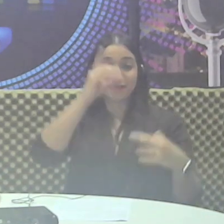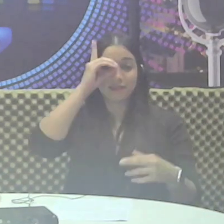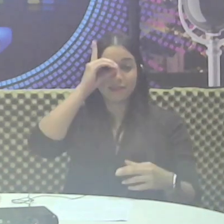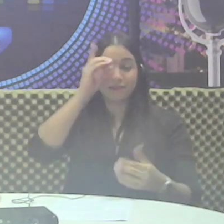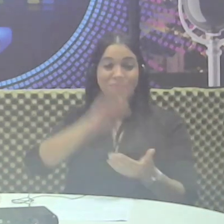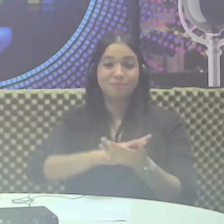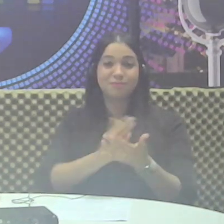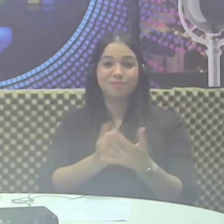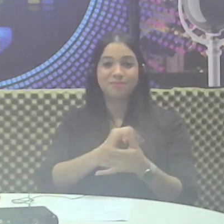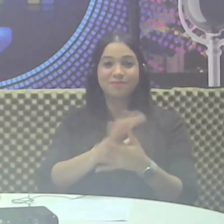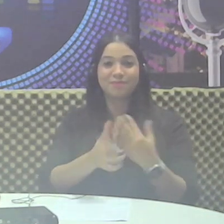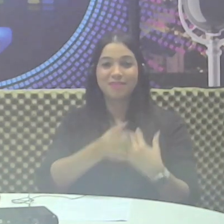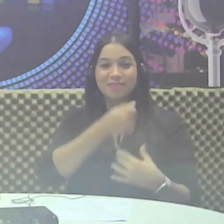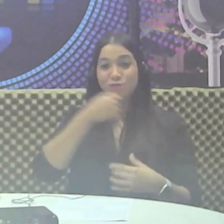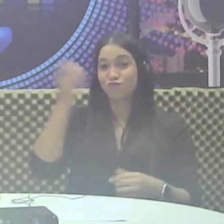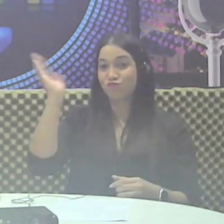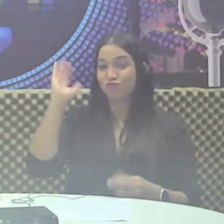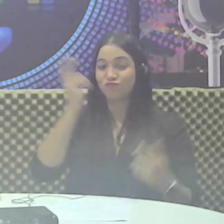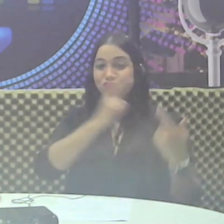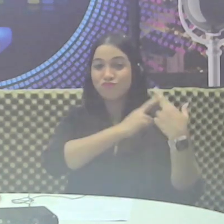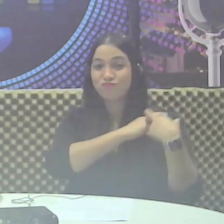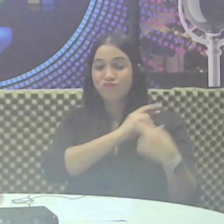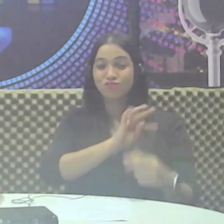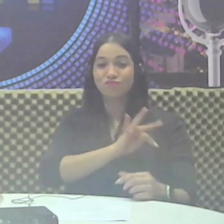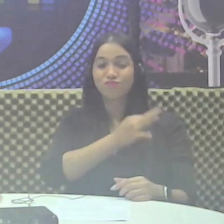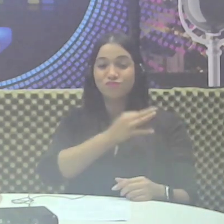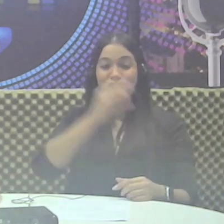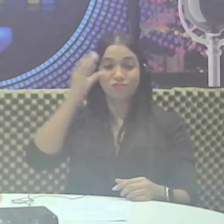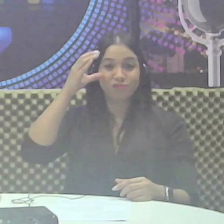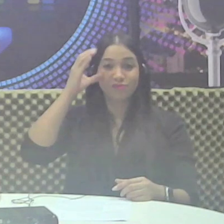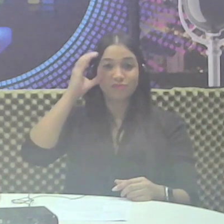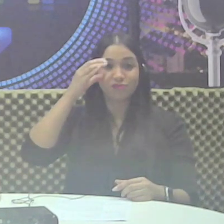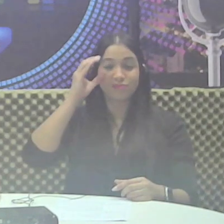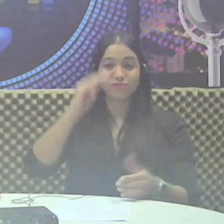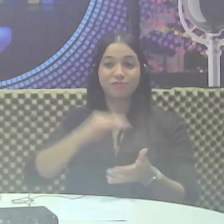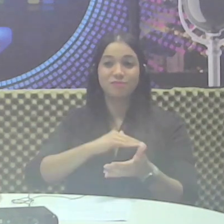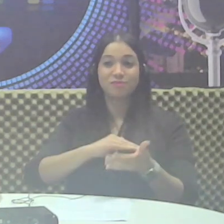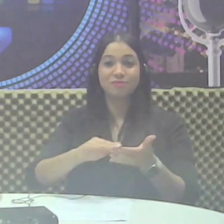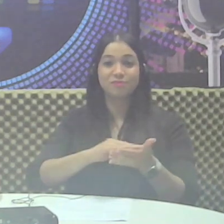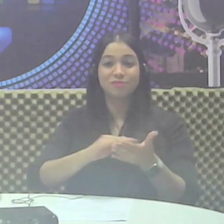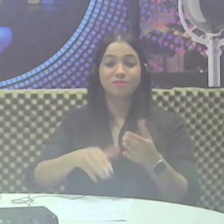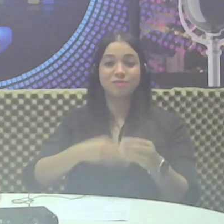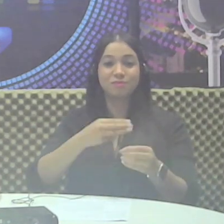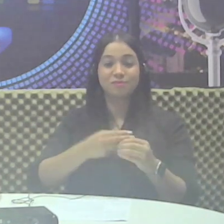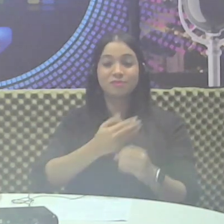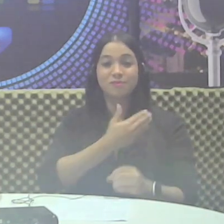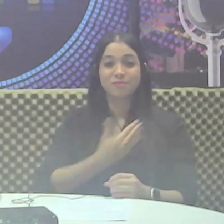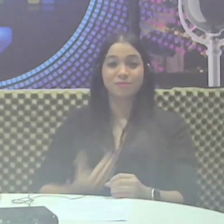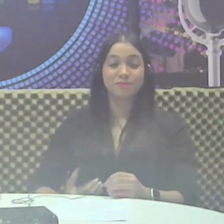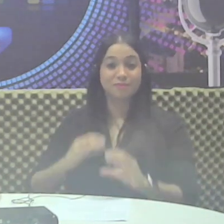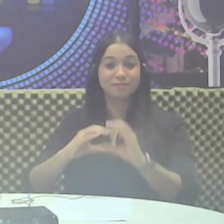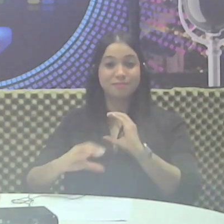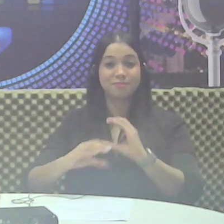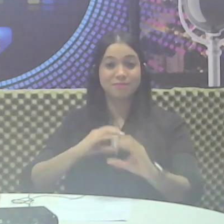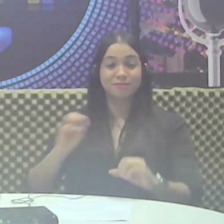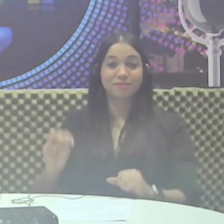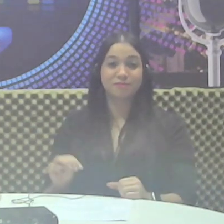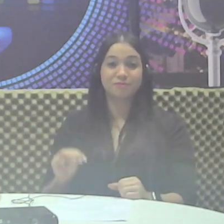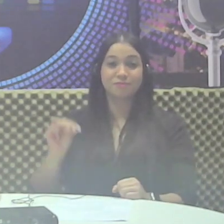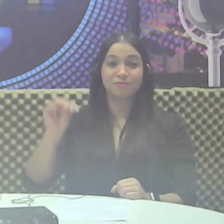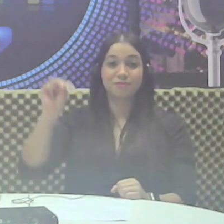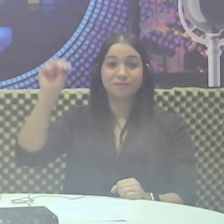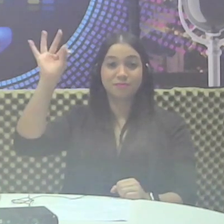Aires. Tradução em Libras, Amanda Valentim. Responsável técnico, Cristiano Silva. Secretário Municipal de Governo e